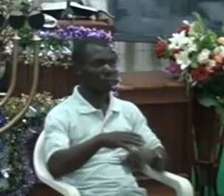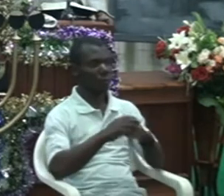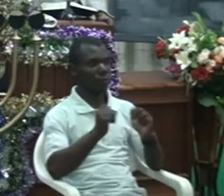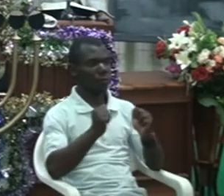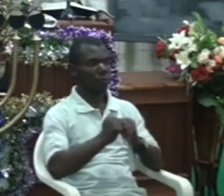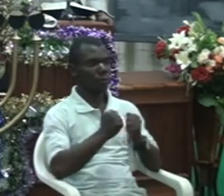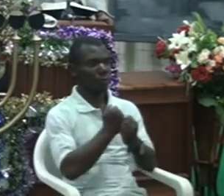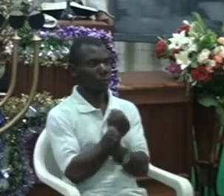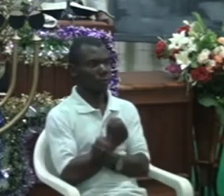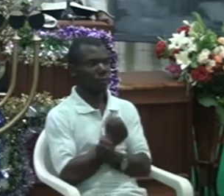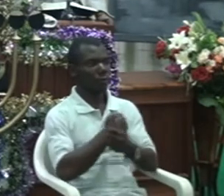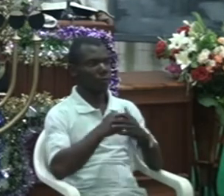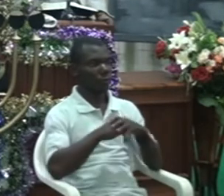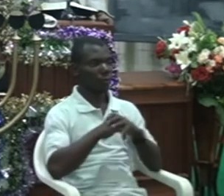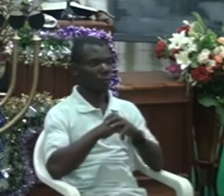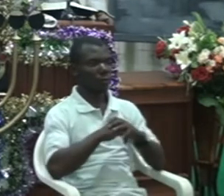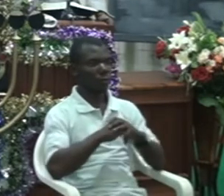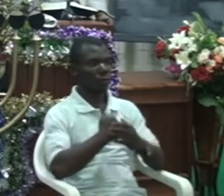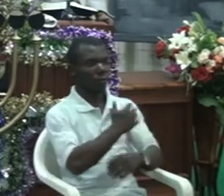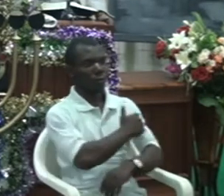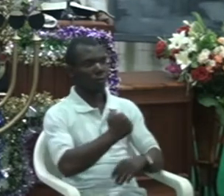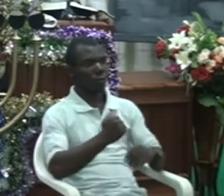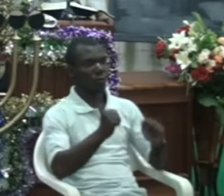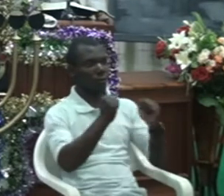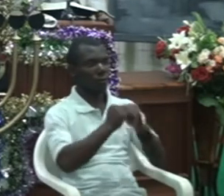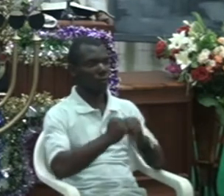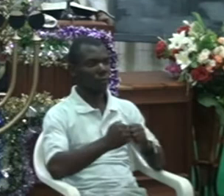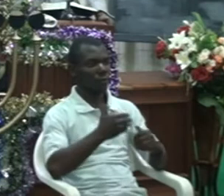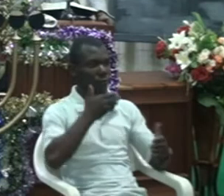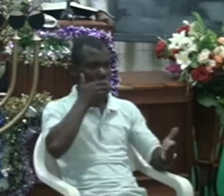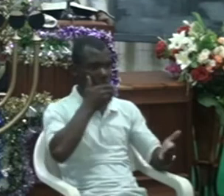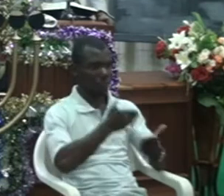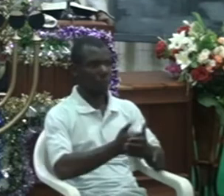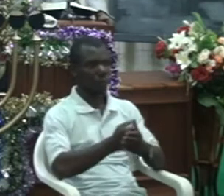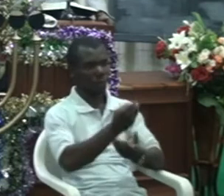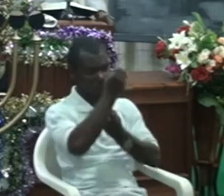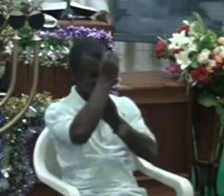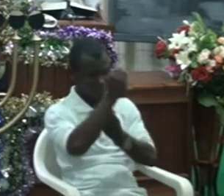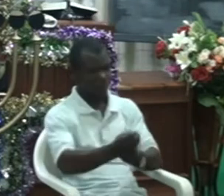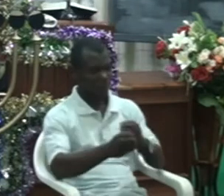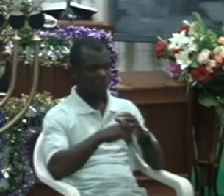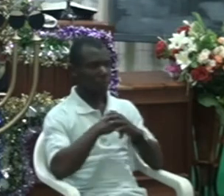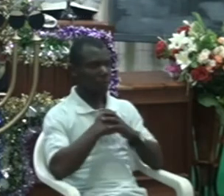Avec amour. Na upendo. Et avec honneur. Na pia na heshima.